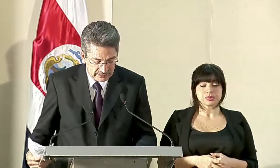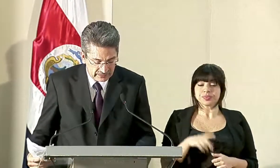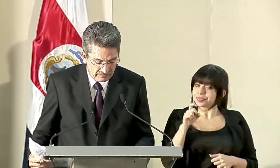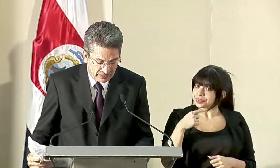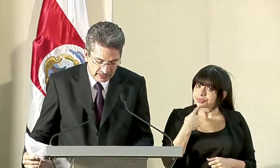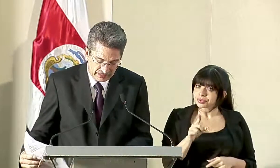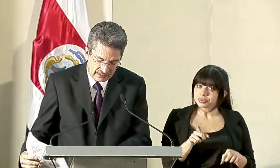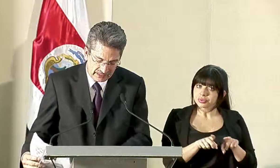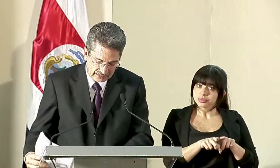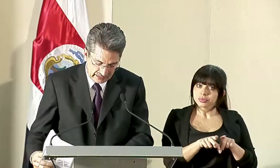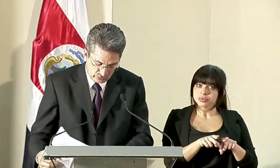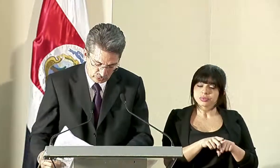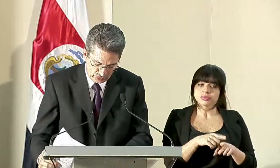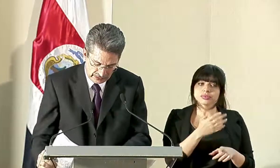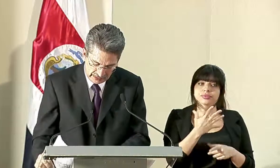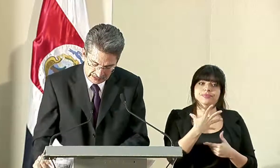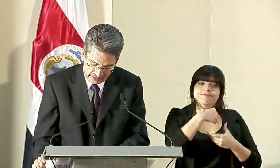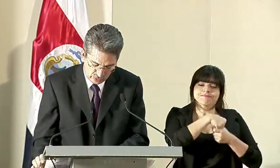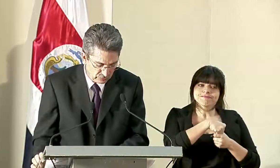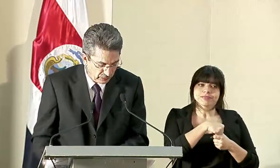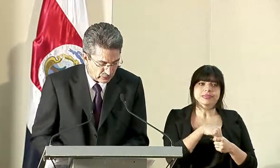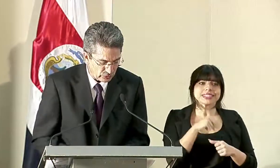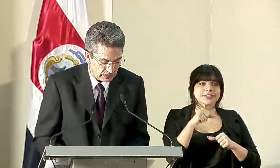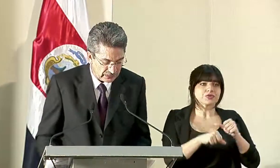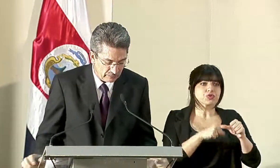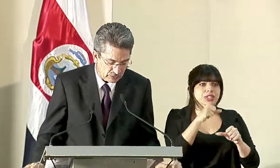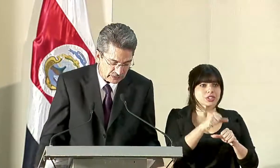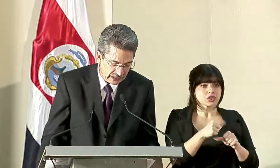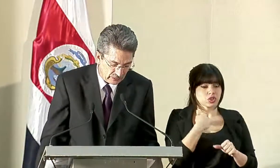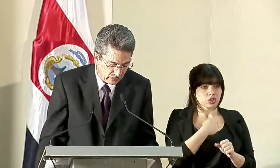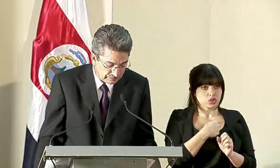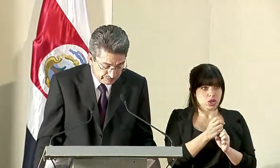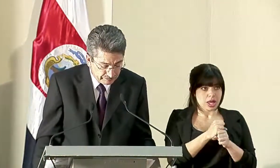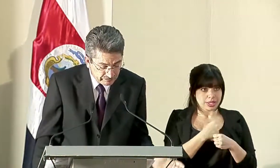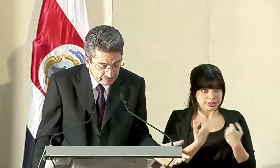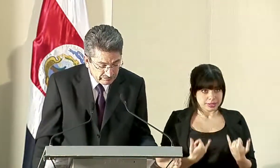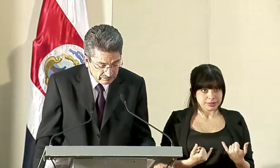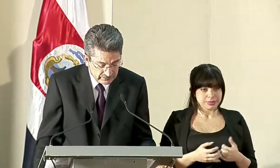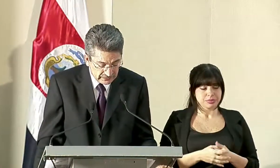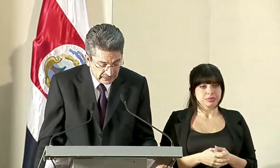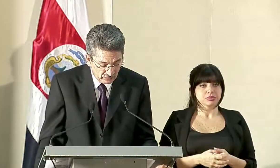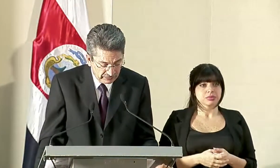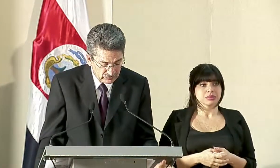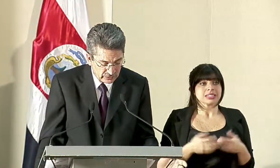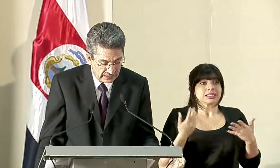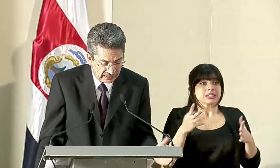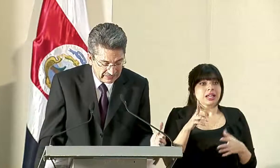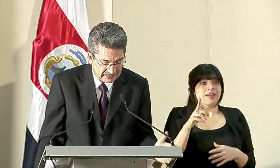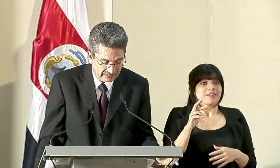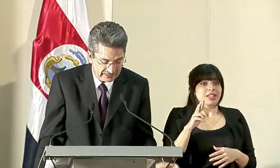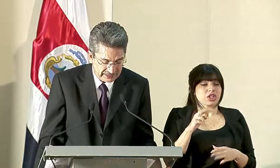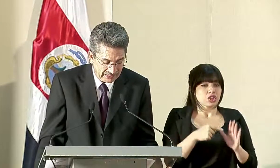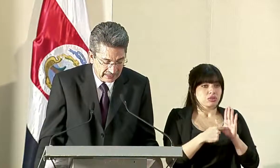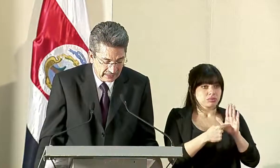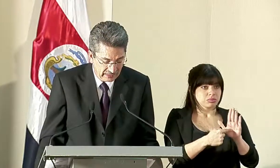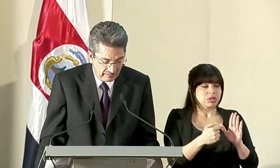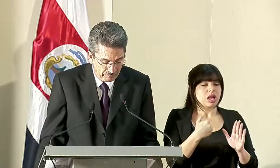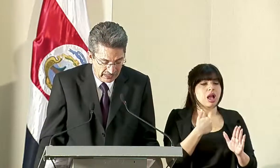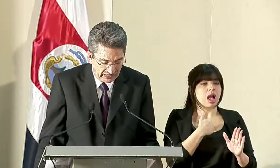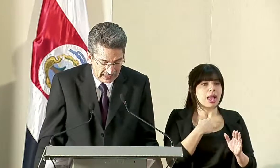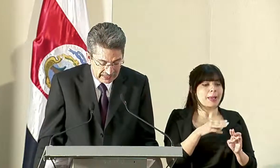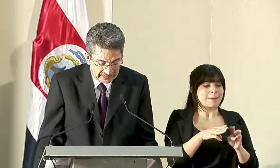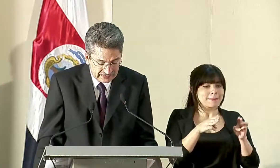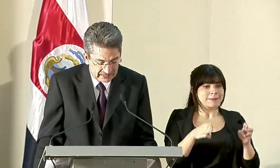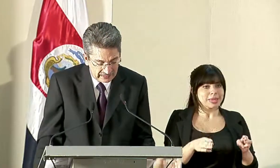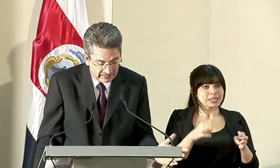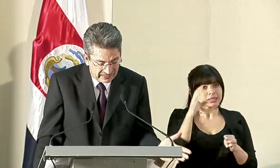Debo decir también que dentro de los esfuerzos que estamos haciendo, que ya don Víctor señalaba, está en la mesa